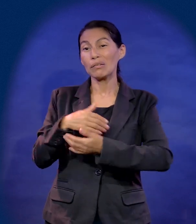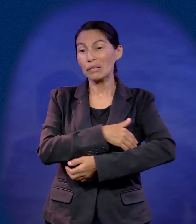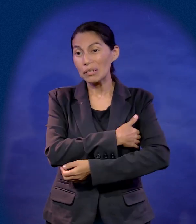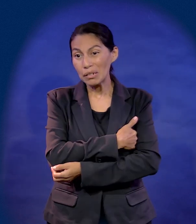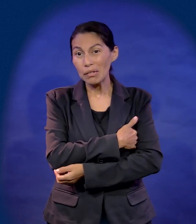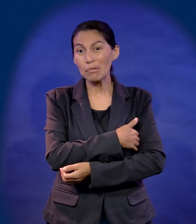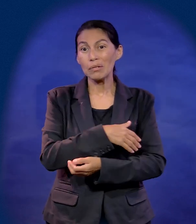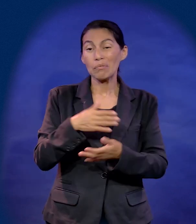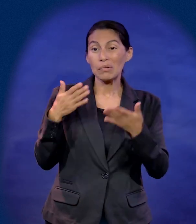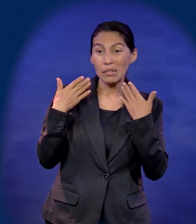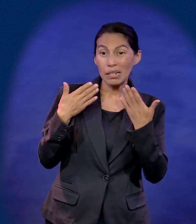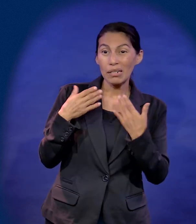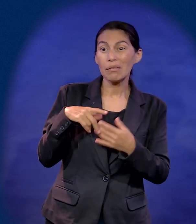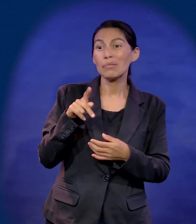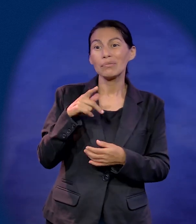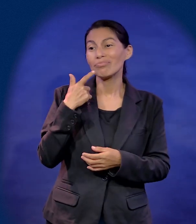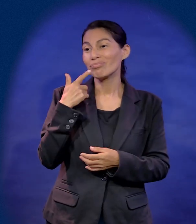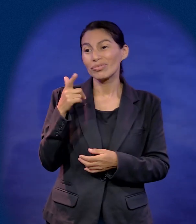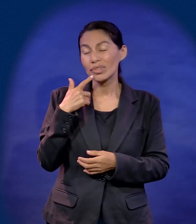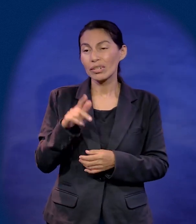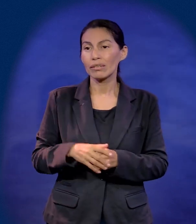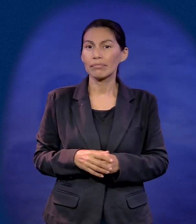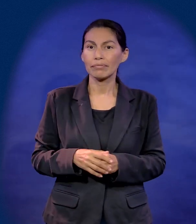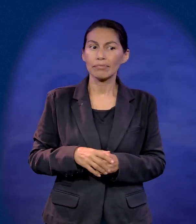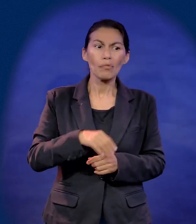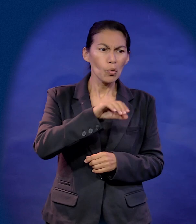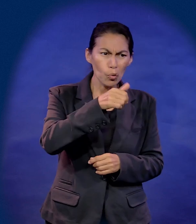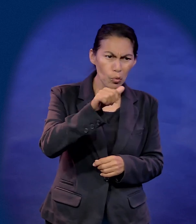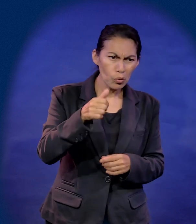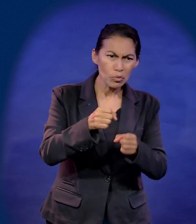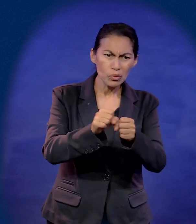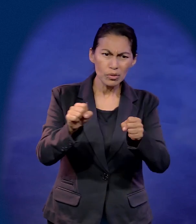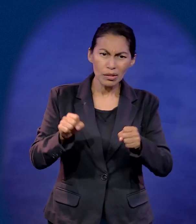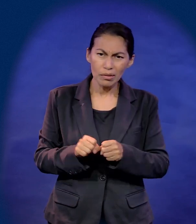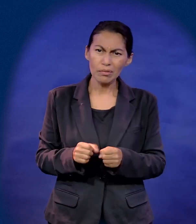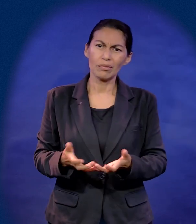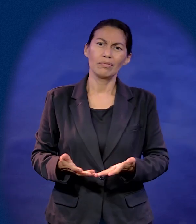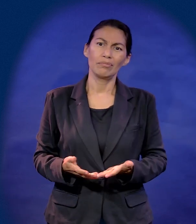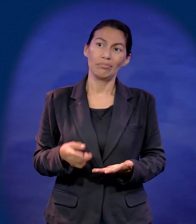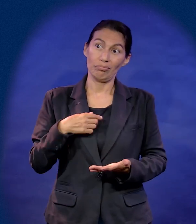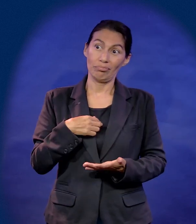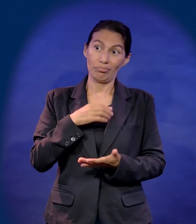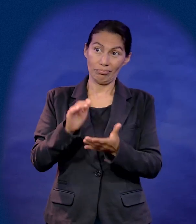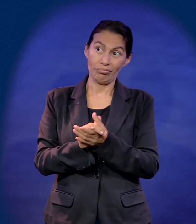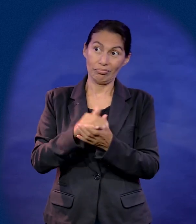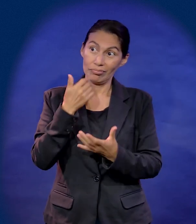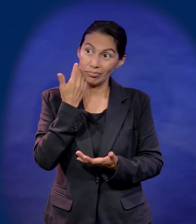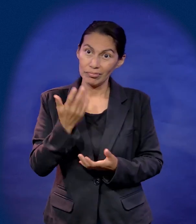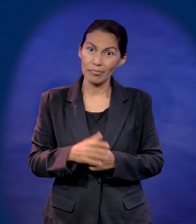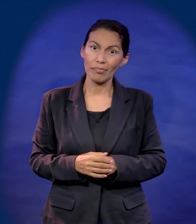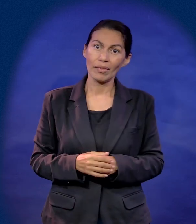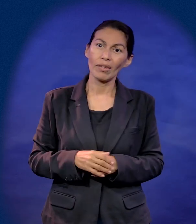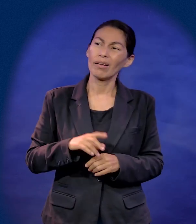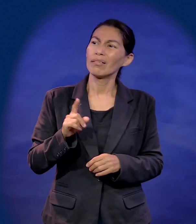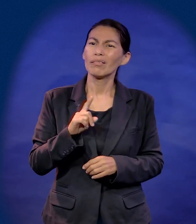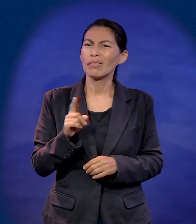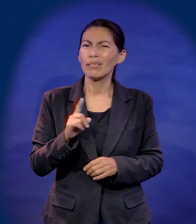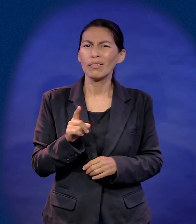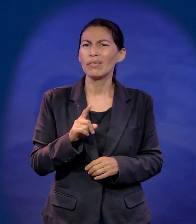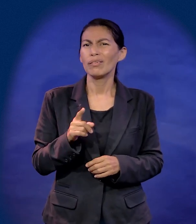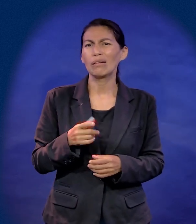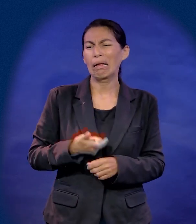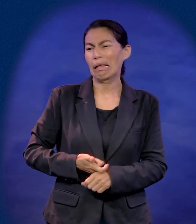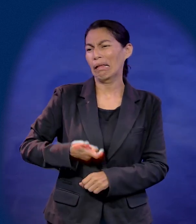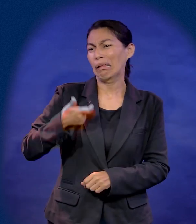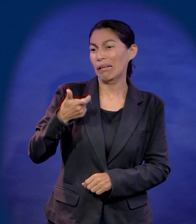No baja el precio. Ya le dije que lo habíamos apartado y que teníamos en verano, pero dice que no. Mi amor, busquemos otro salón. A mí no me